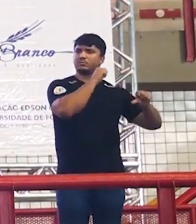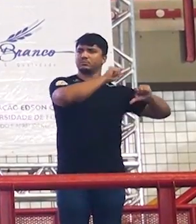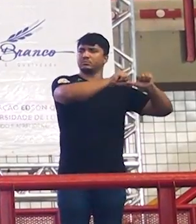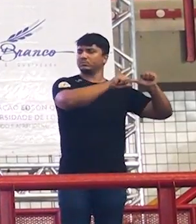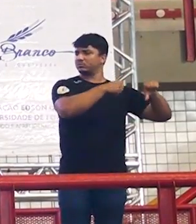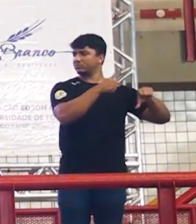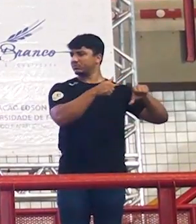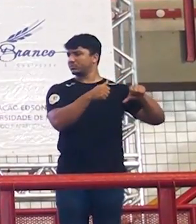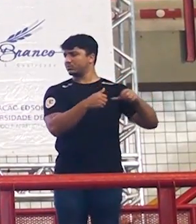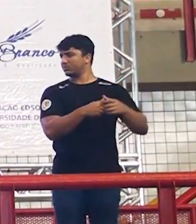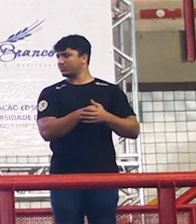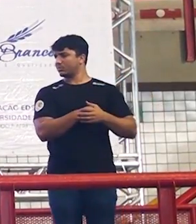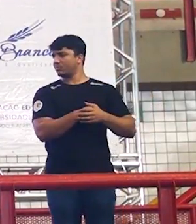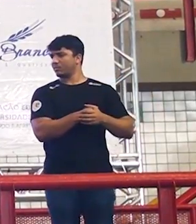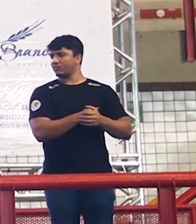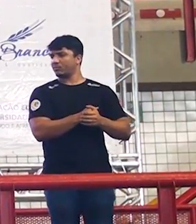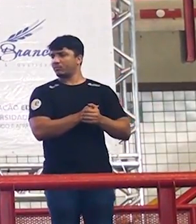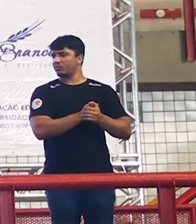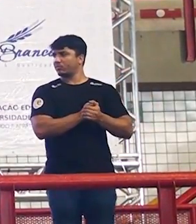a